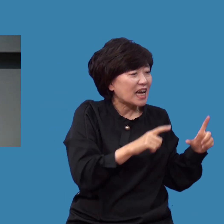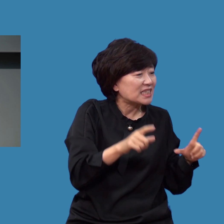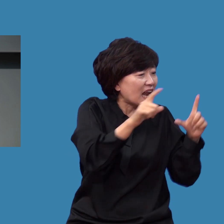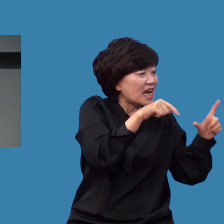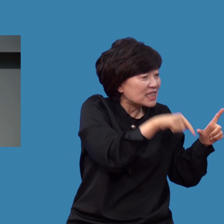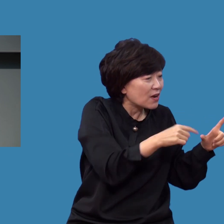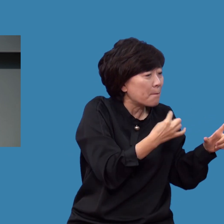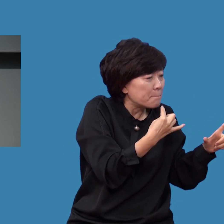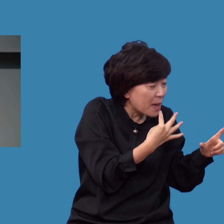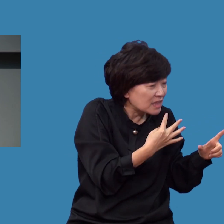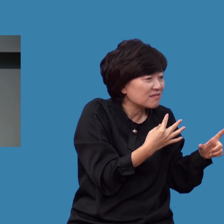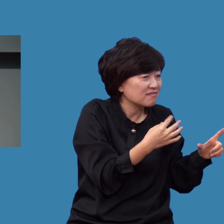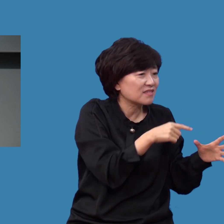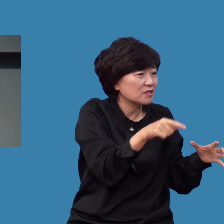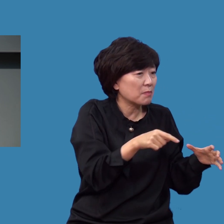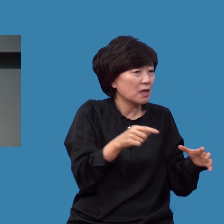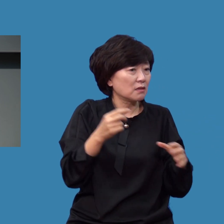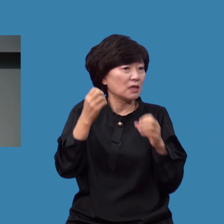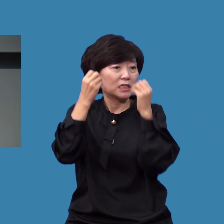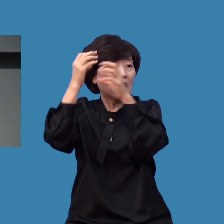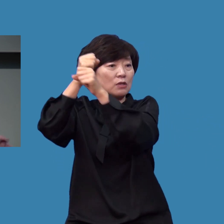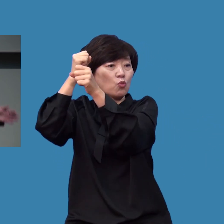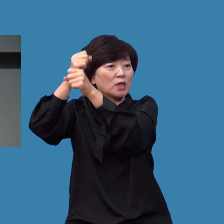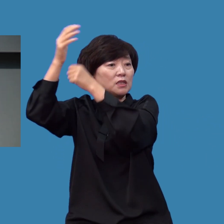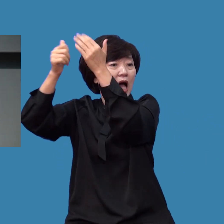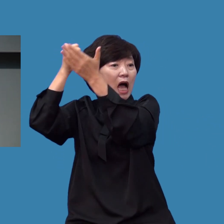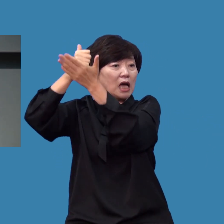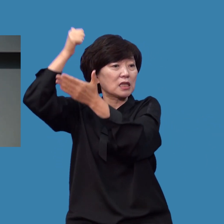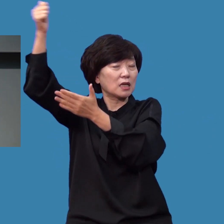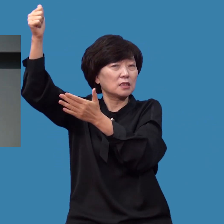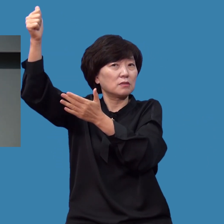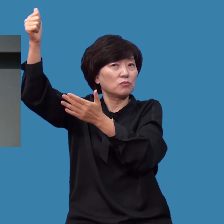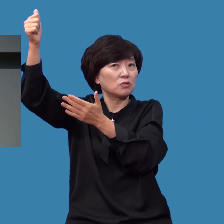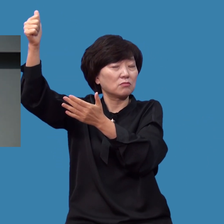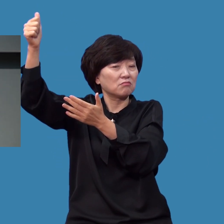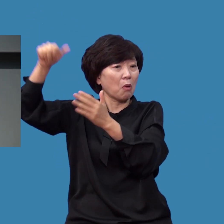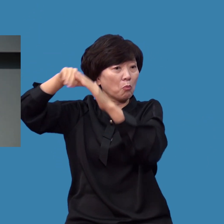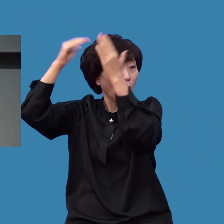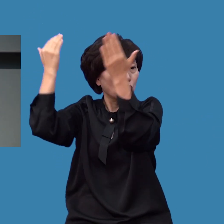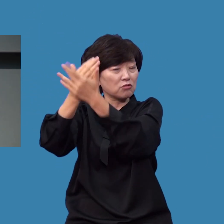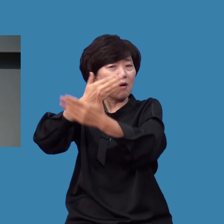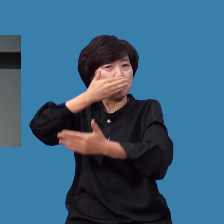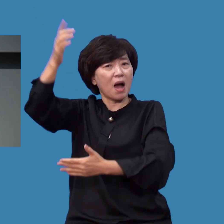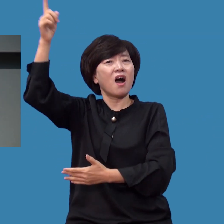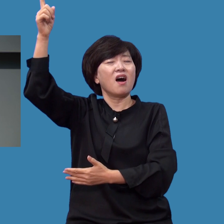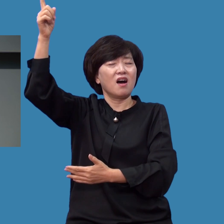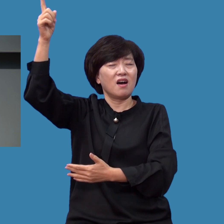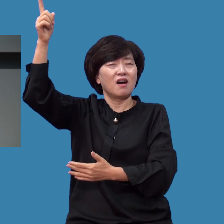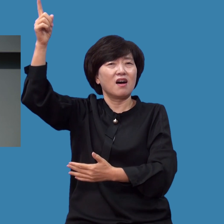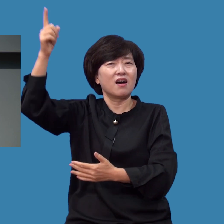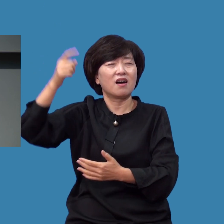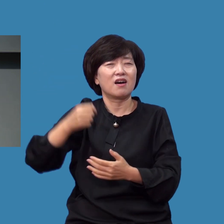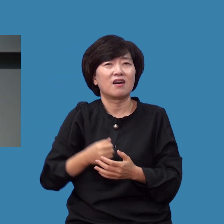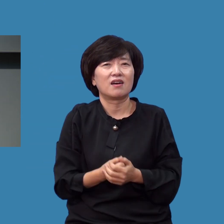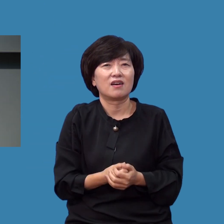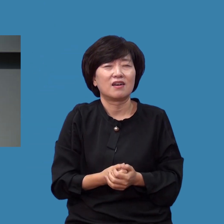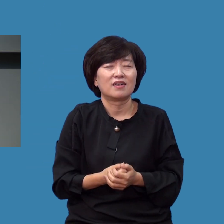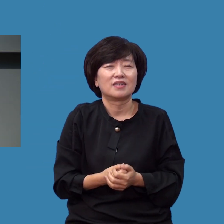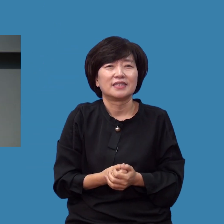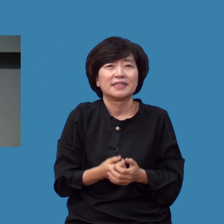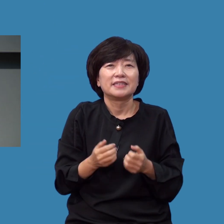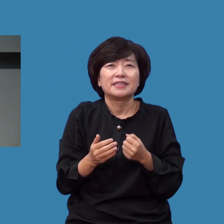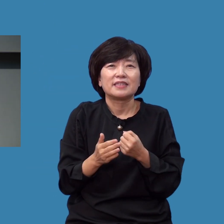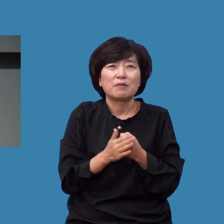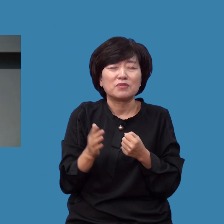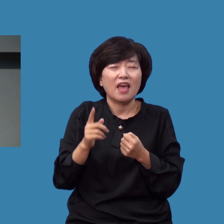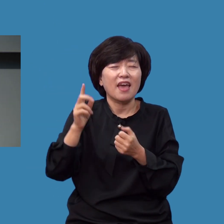무슨 상관이 있어? 창조하신 분은 그것을 다 뛰어넘어서 일하실 수 있는 분 아니십니까? 그래서 여러분, 초월적이고